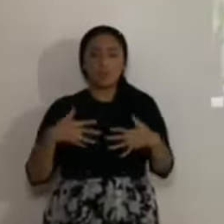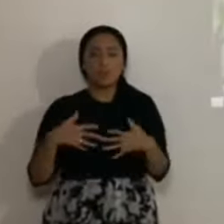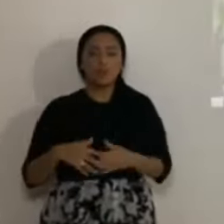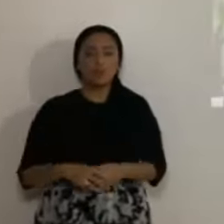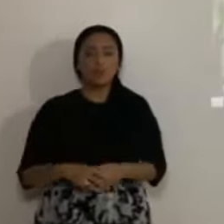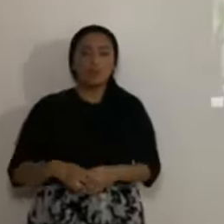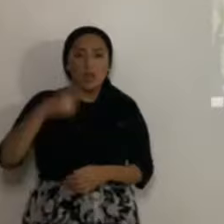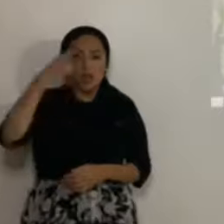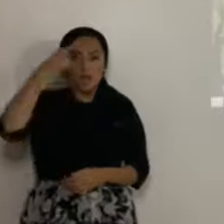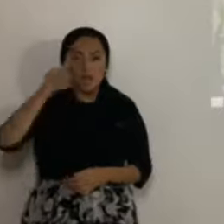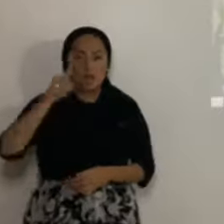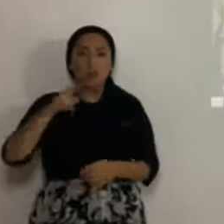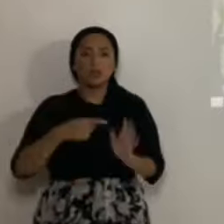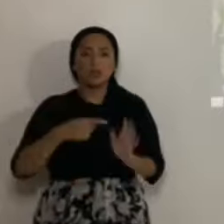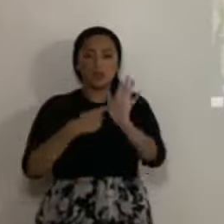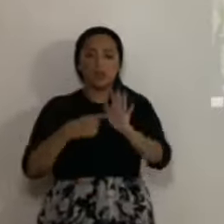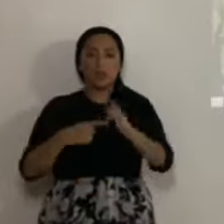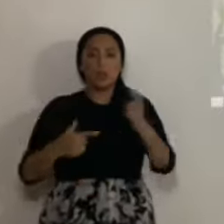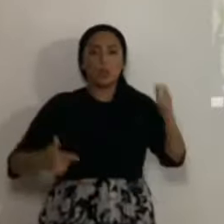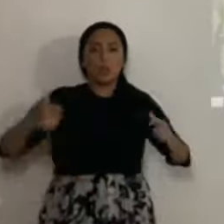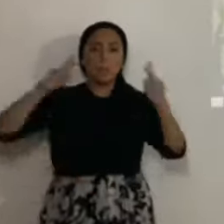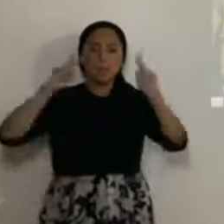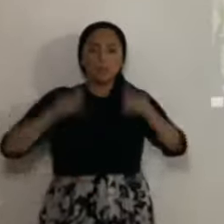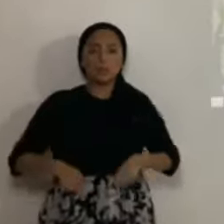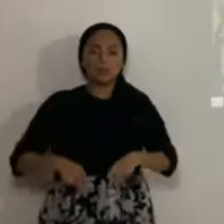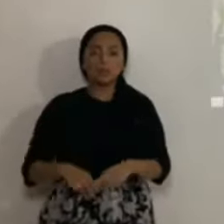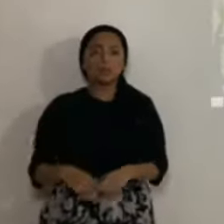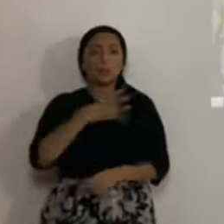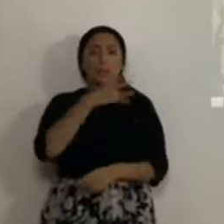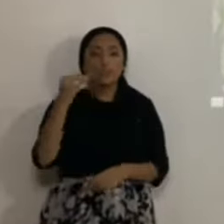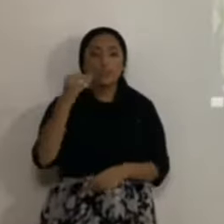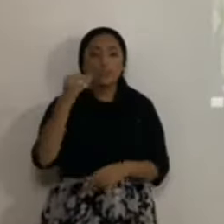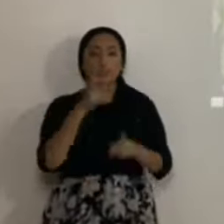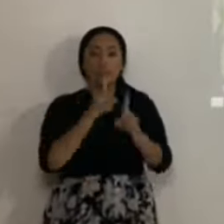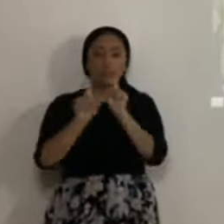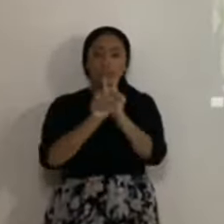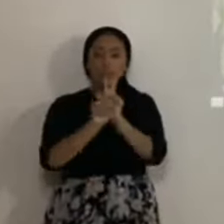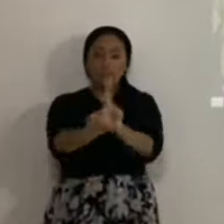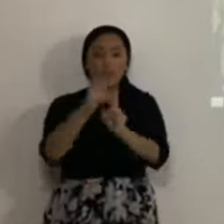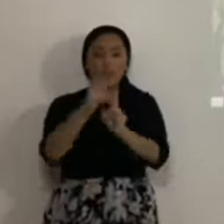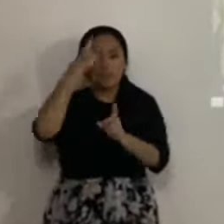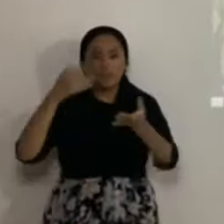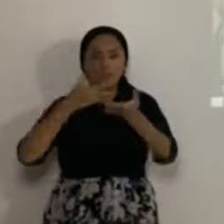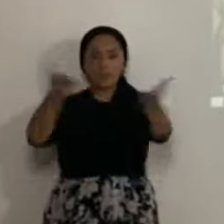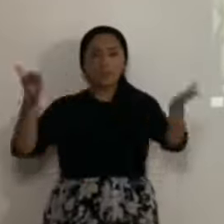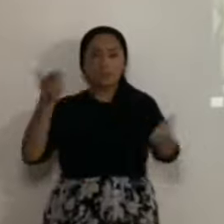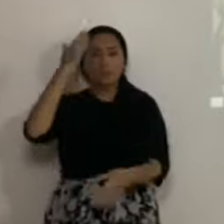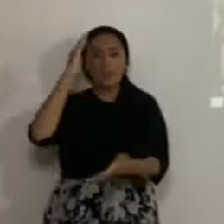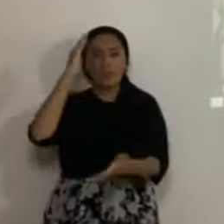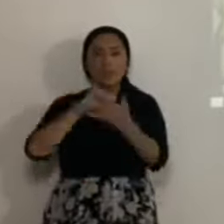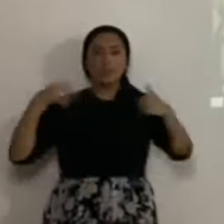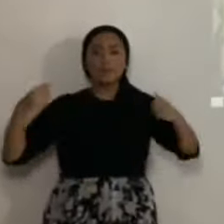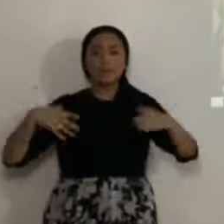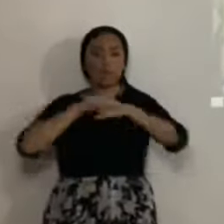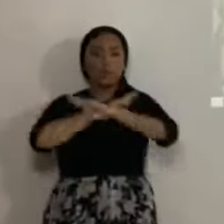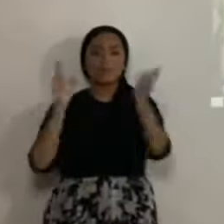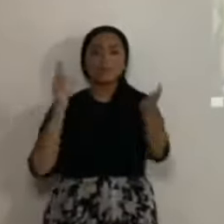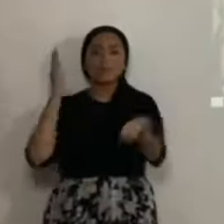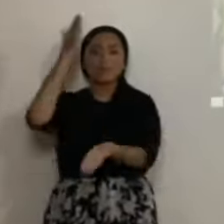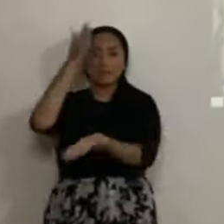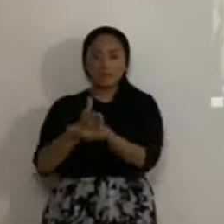para hacerse presente el gran señor, ¿no? y marchan adelante para dar a entender que el miedo ha